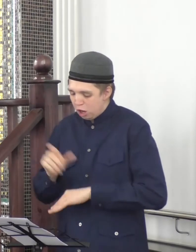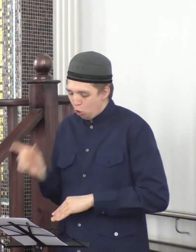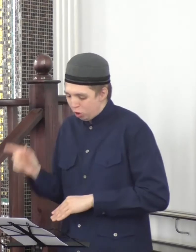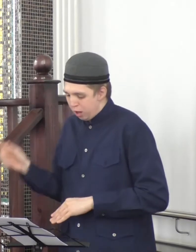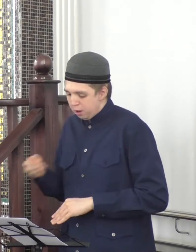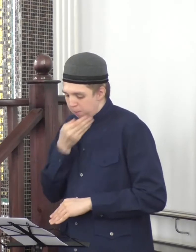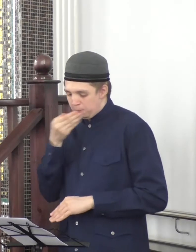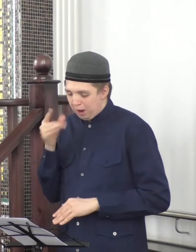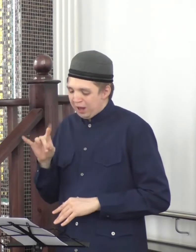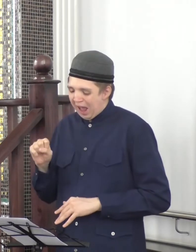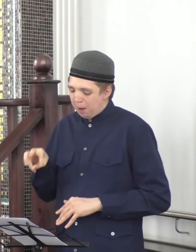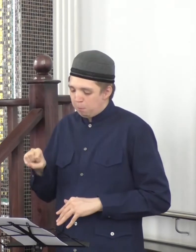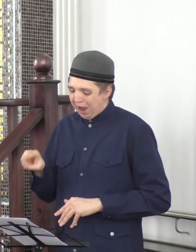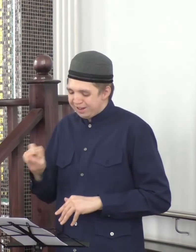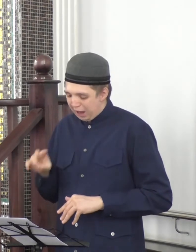алган дәресләрне дә